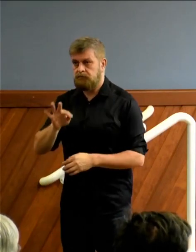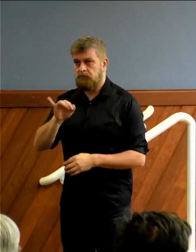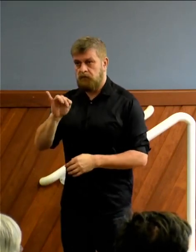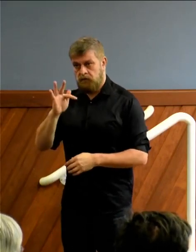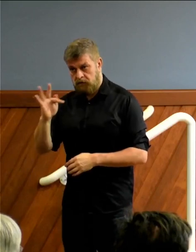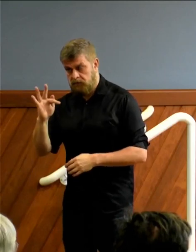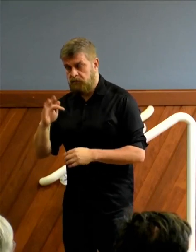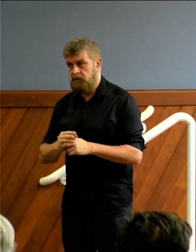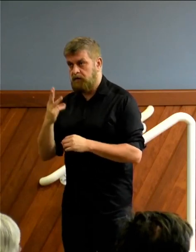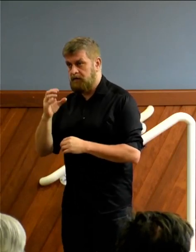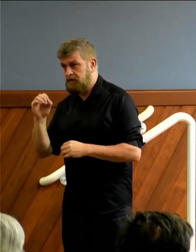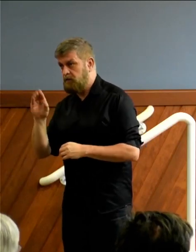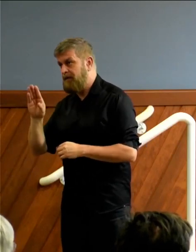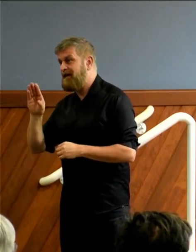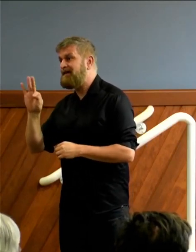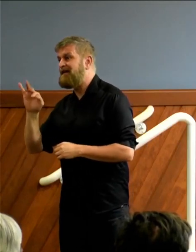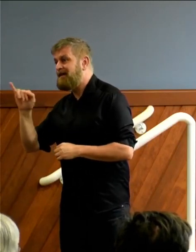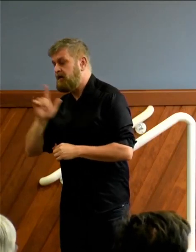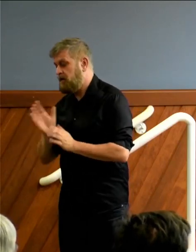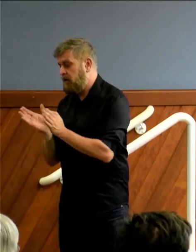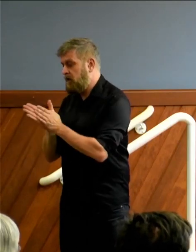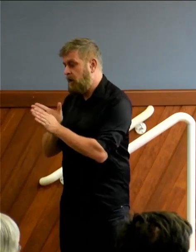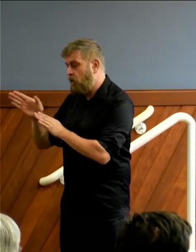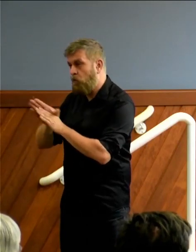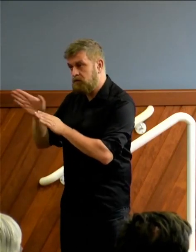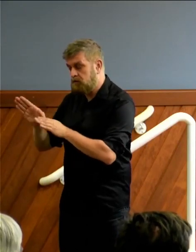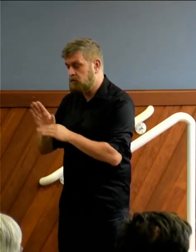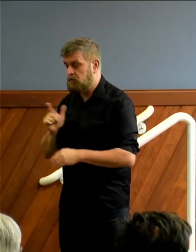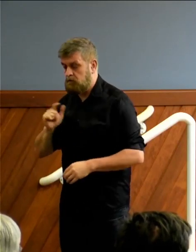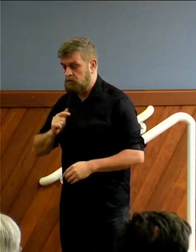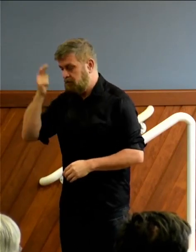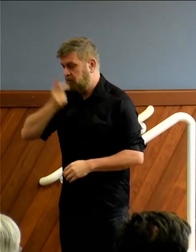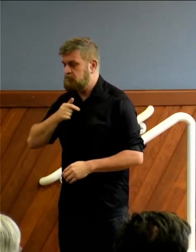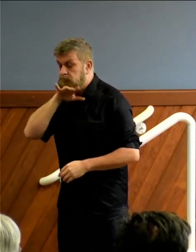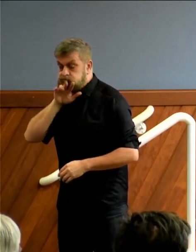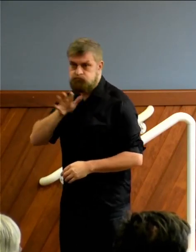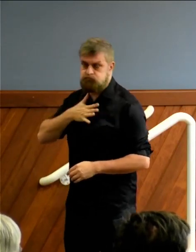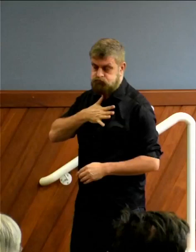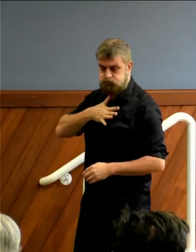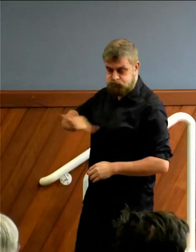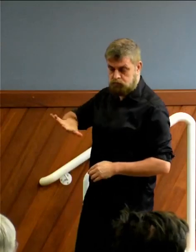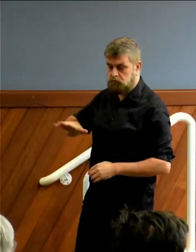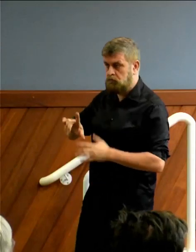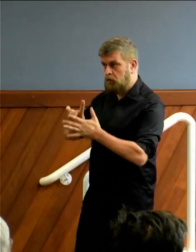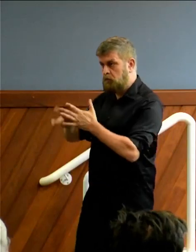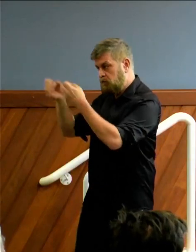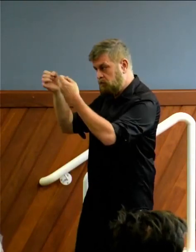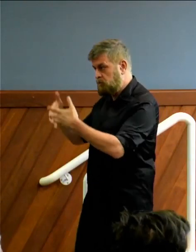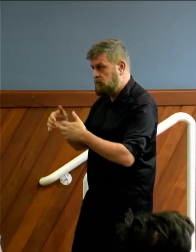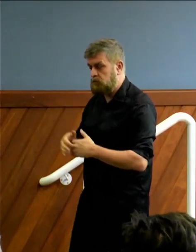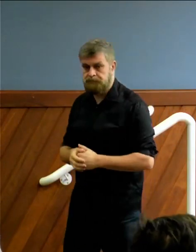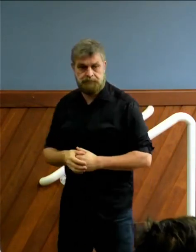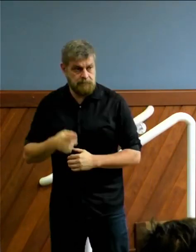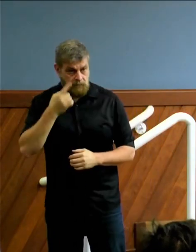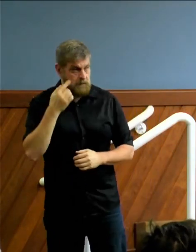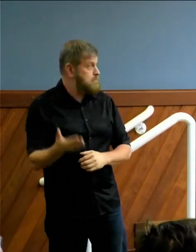300 DPI, que é o padrão que o CONARQ coloca. Eu tenho criado um ranço com o TIFF e eu já comento ele já. Né? Então,